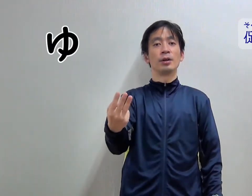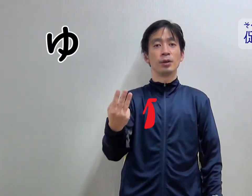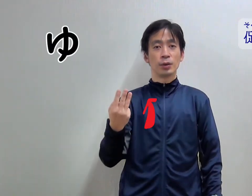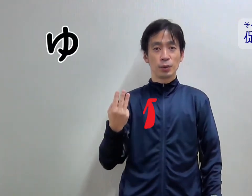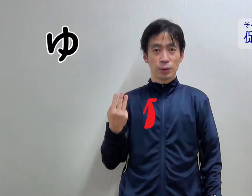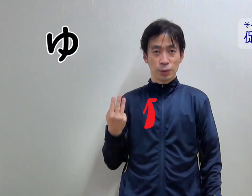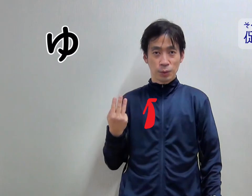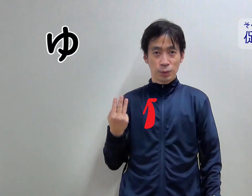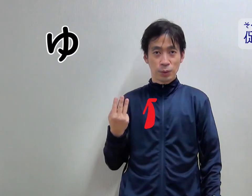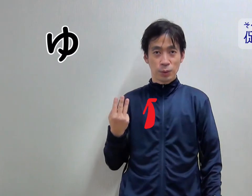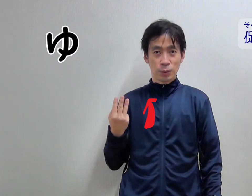ゆ、